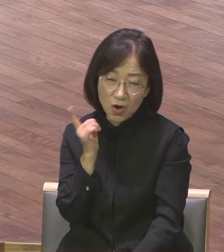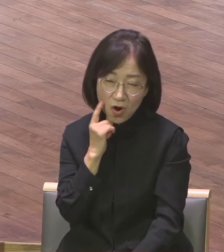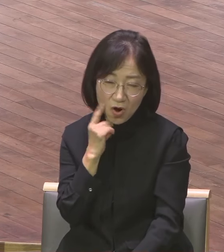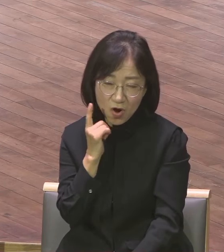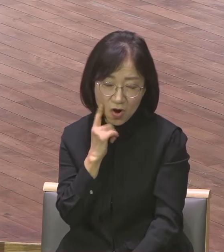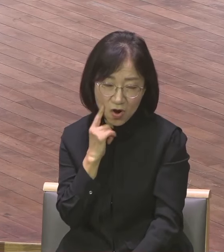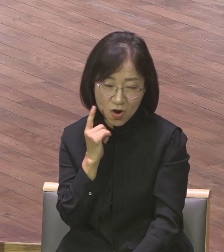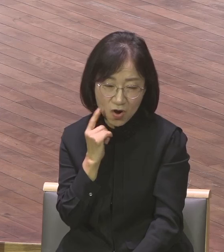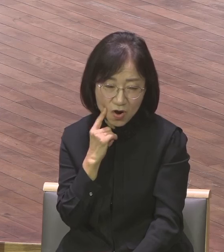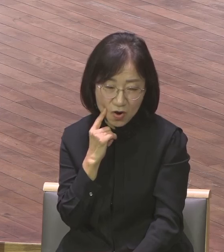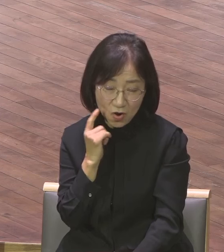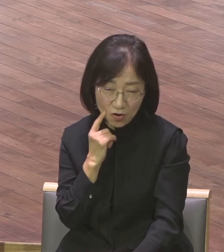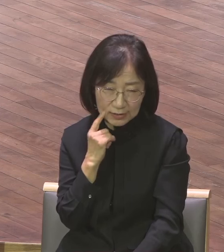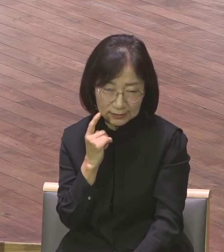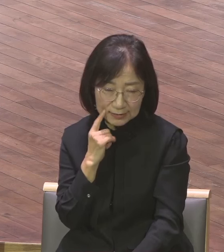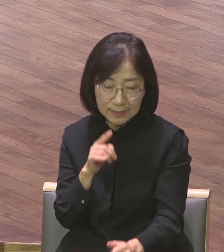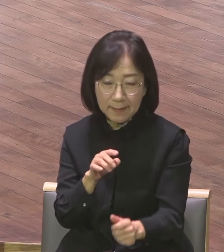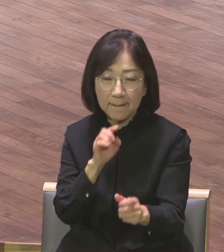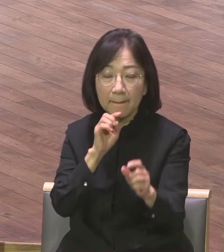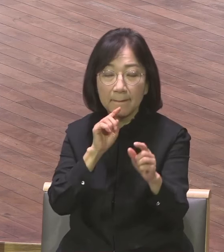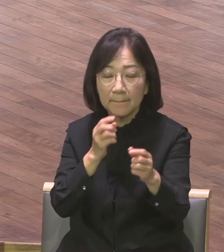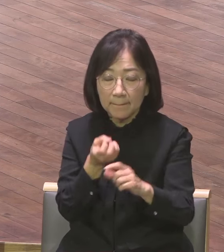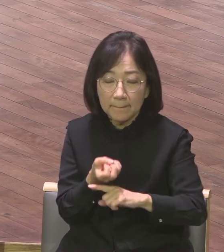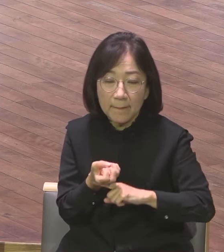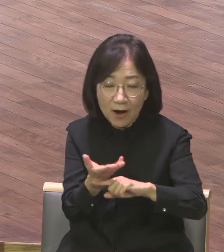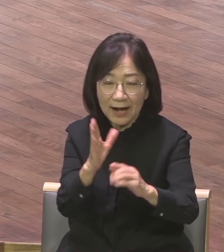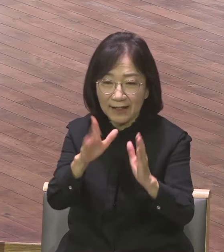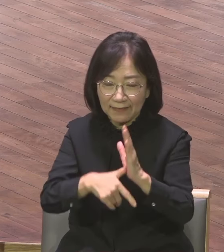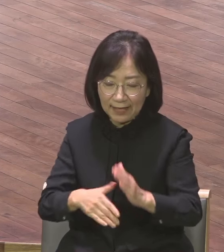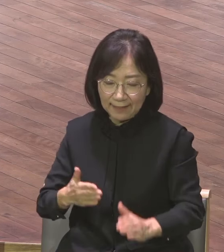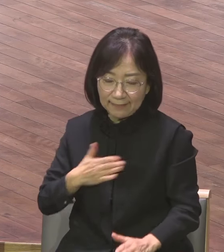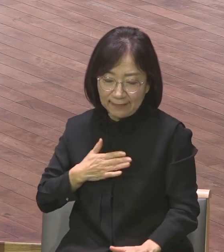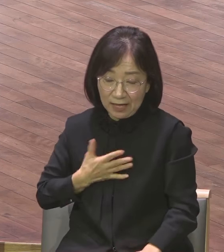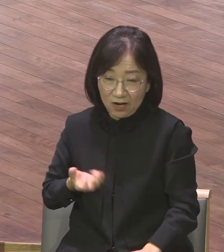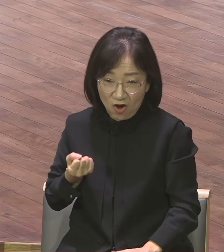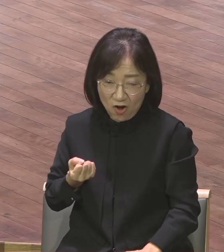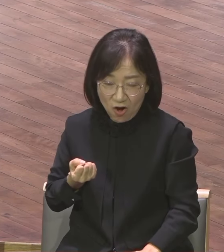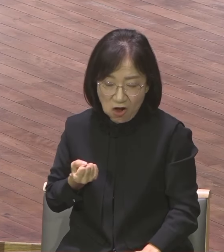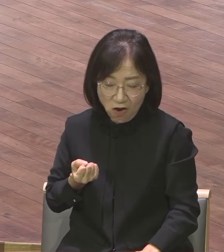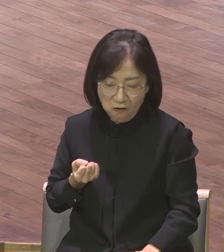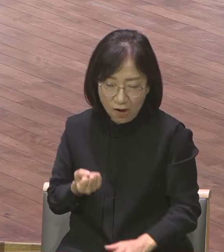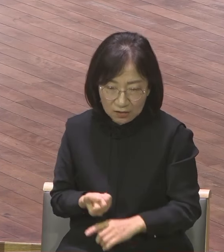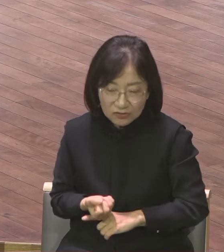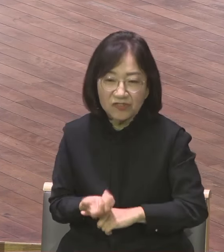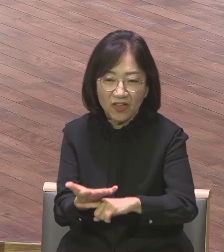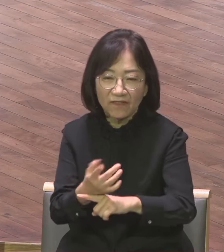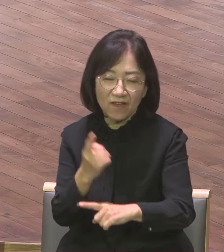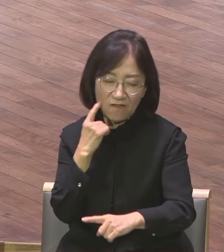말할 때마다 제 것으로 말하는 거짓말쟁이, 거짓의 아비.